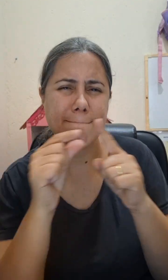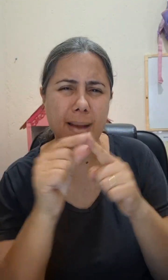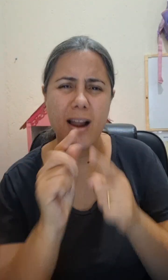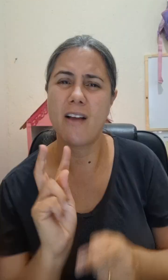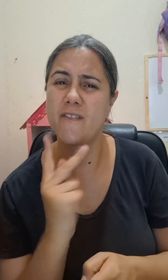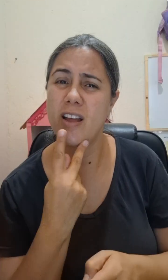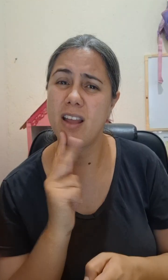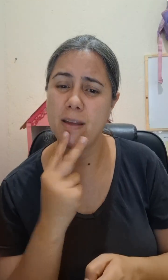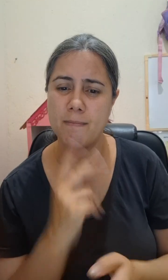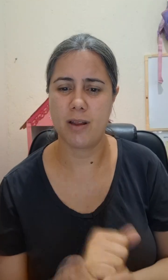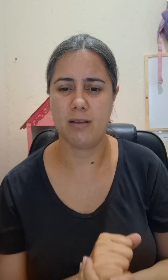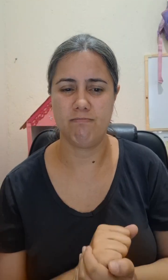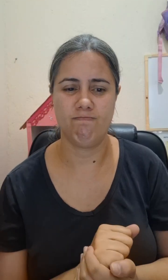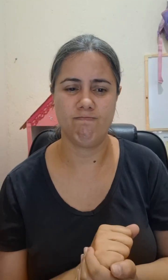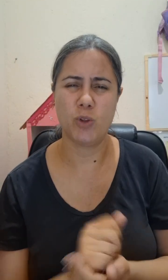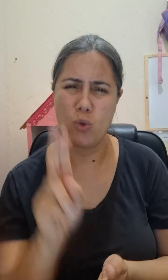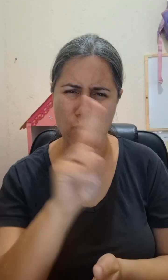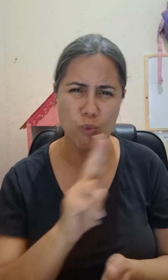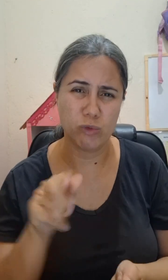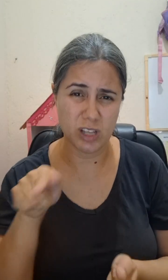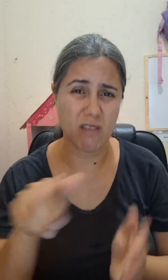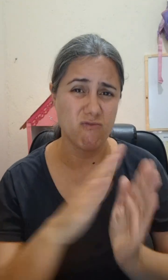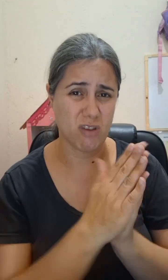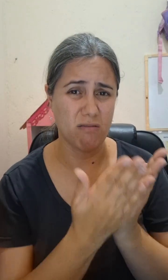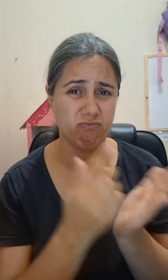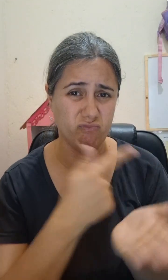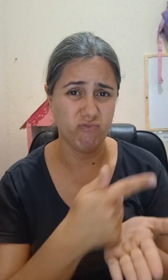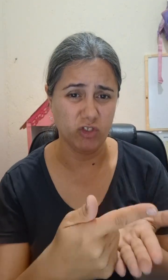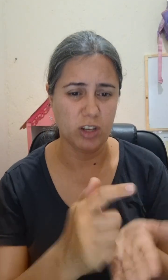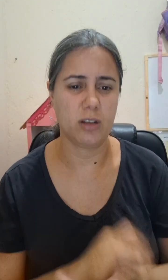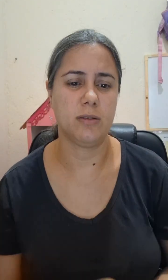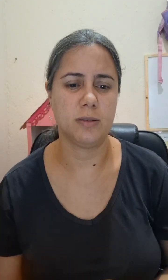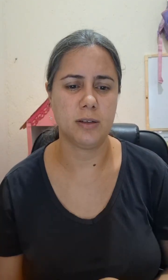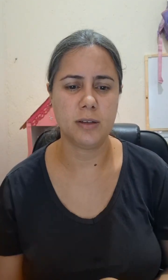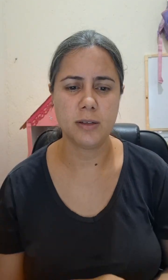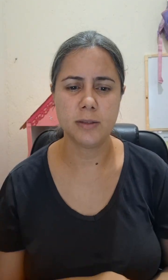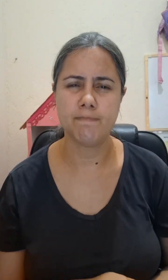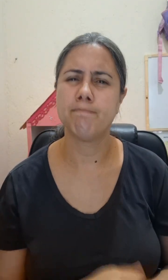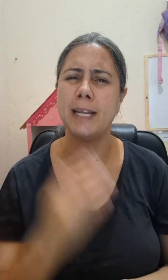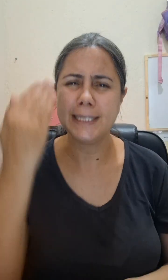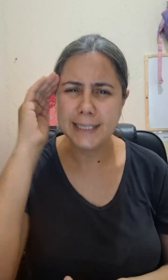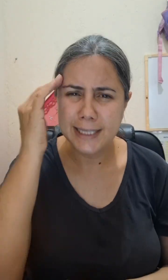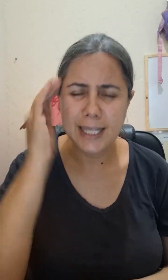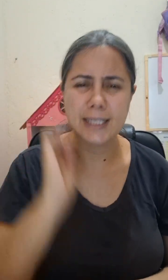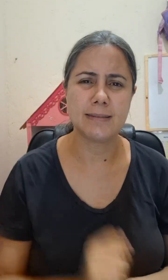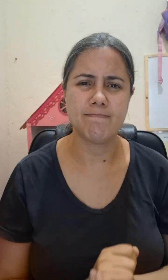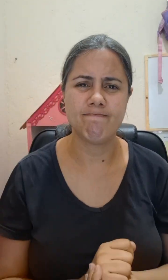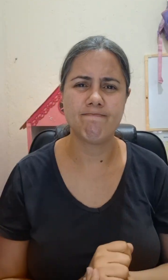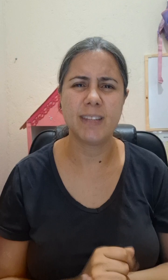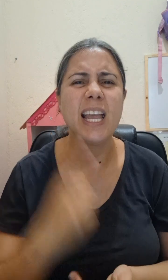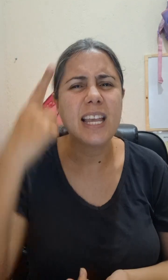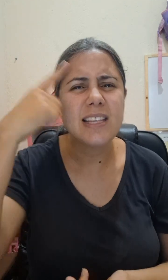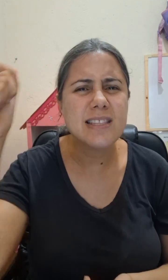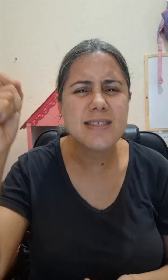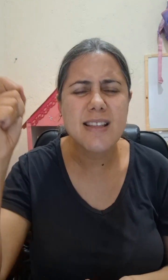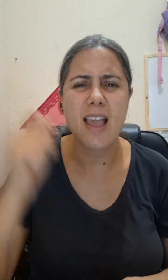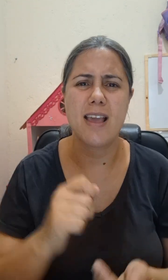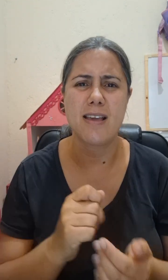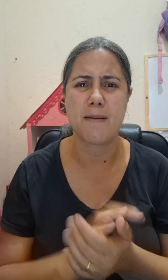Precisamos conhecer os termos hebraicos usados lá nesse livro de Gênesis, para entender